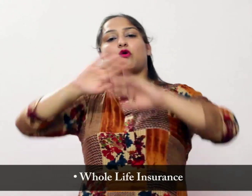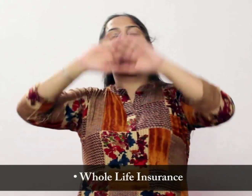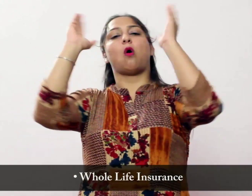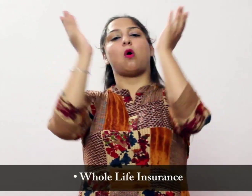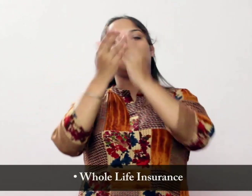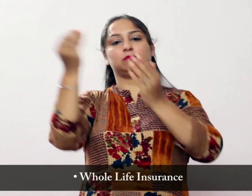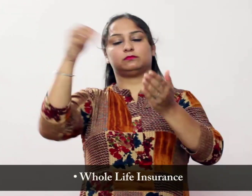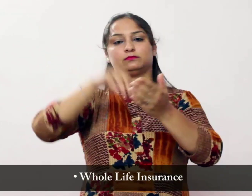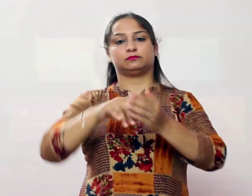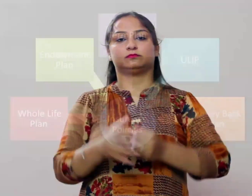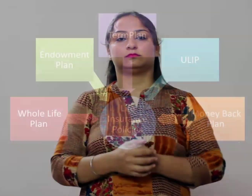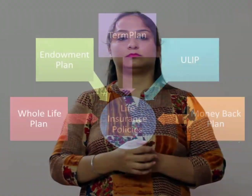संपूर्ण जीवन बीमा,